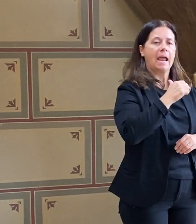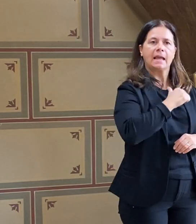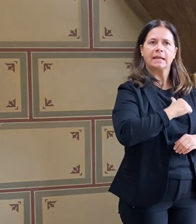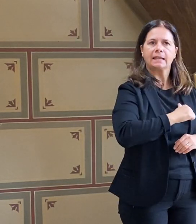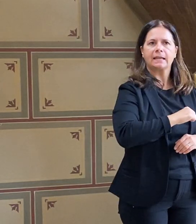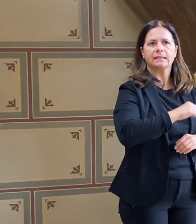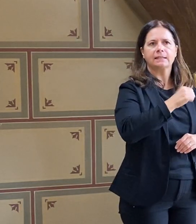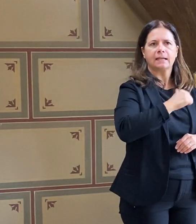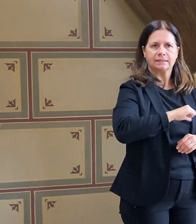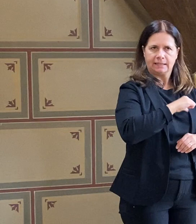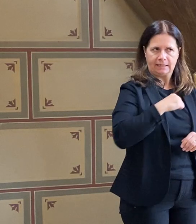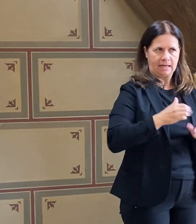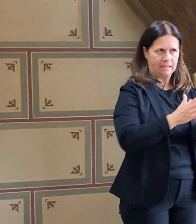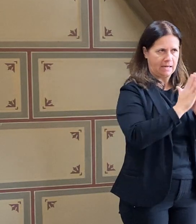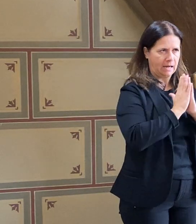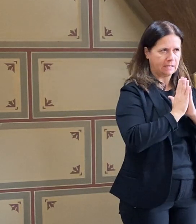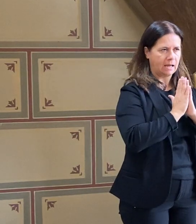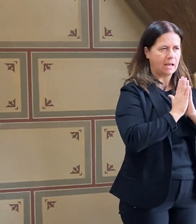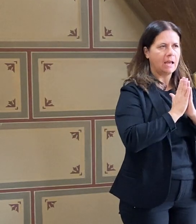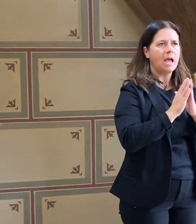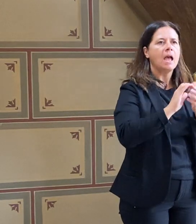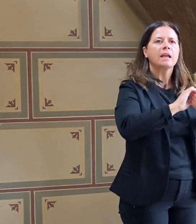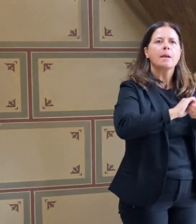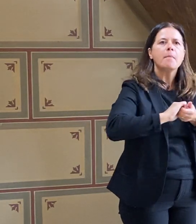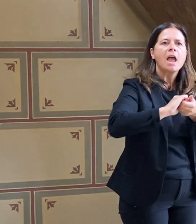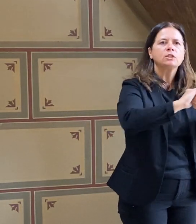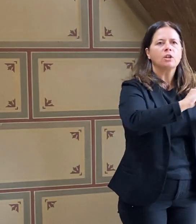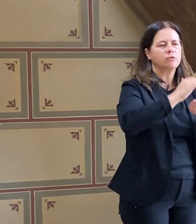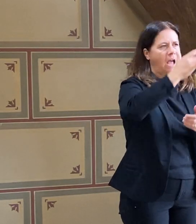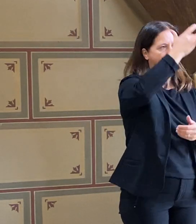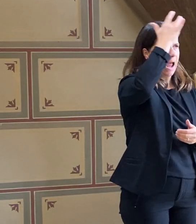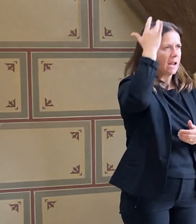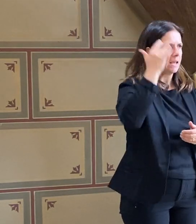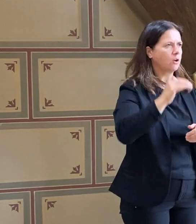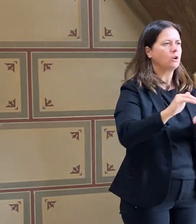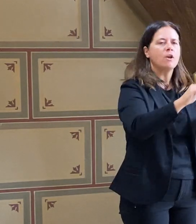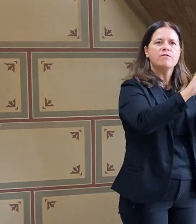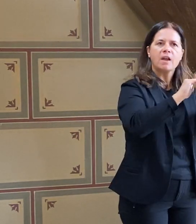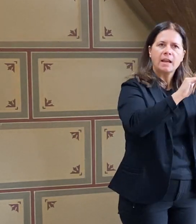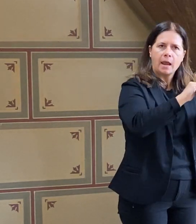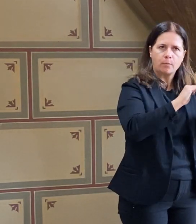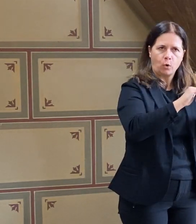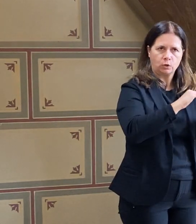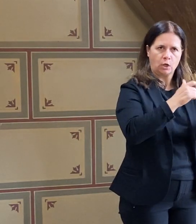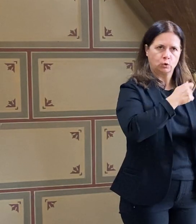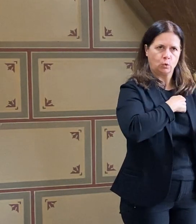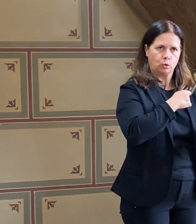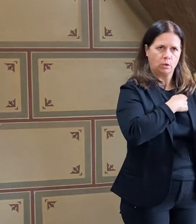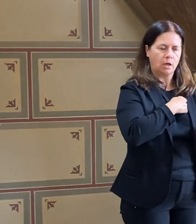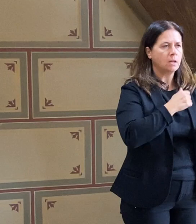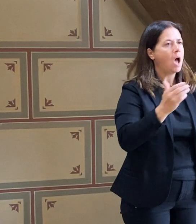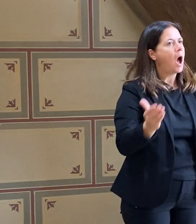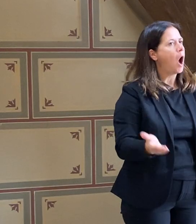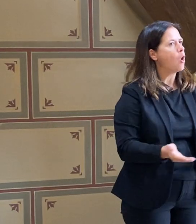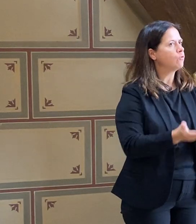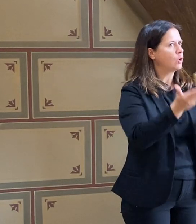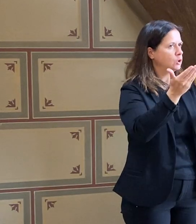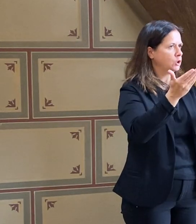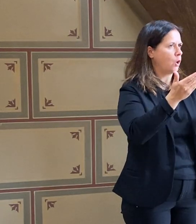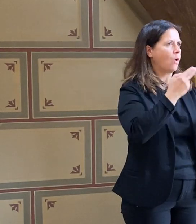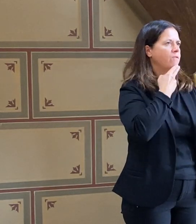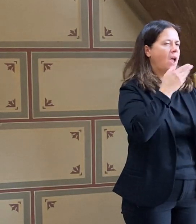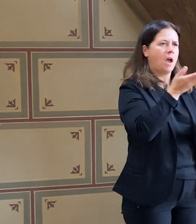christliche Kirche, Gemeinschaft der Heiligen, Vergebung der Sünden, Auferstehung